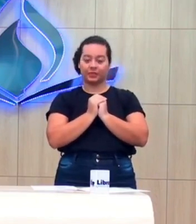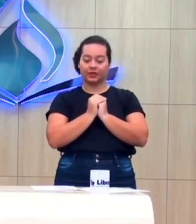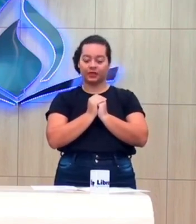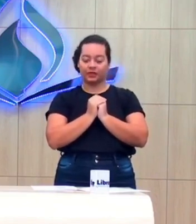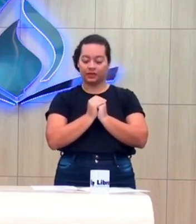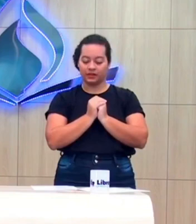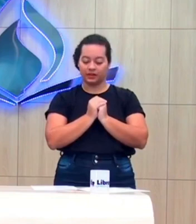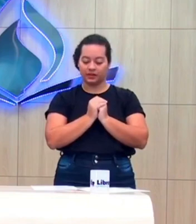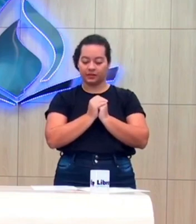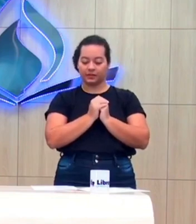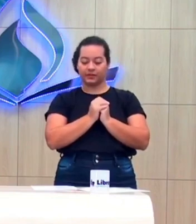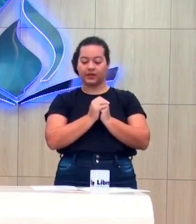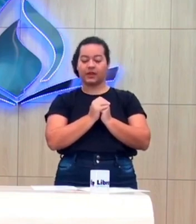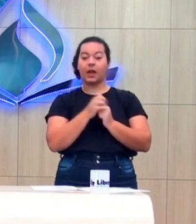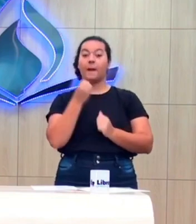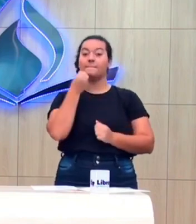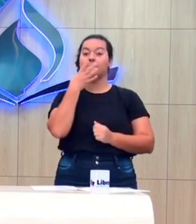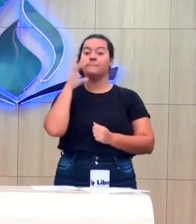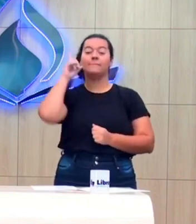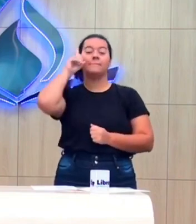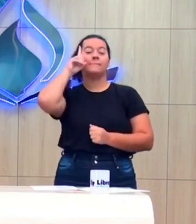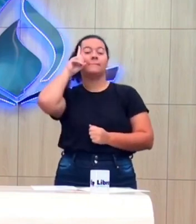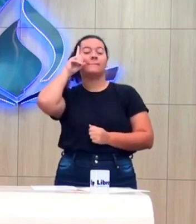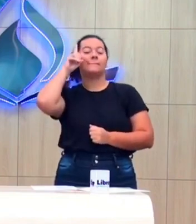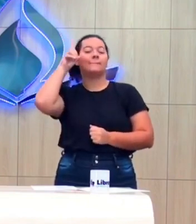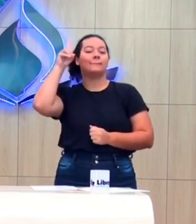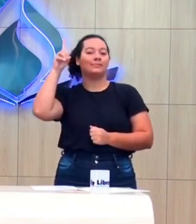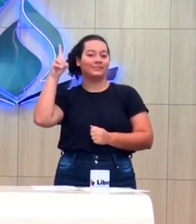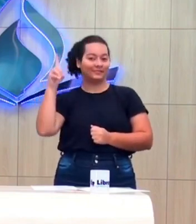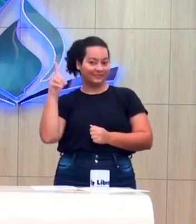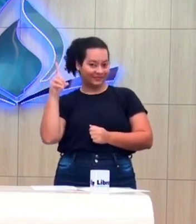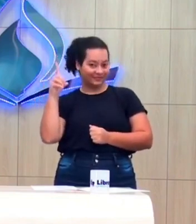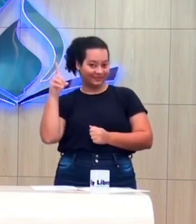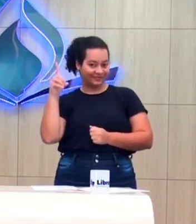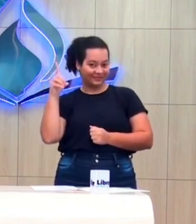Cumprimentos, vamos lá. Bom dia.